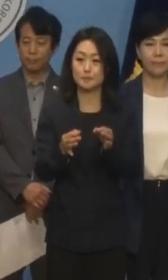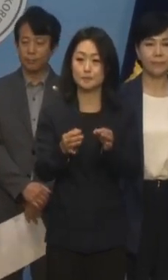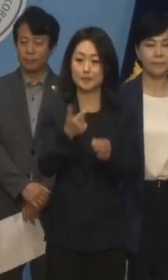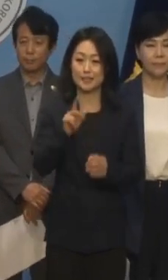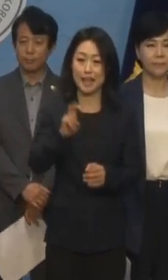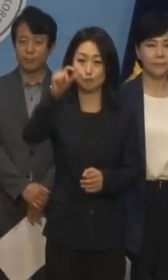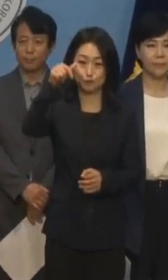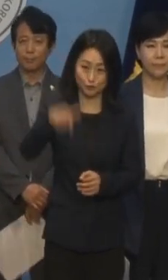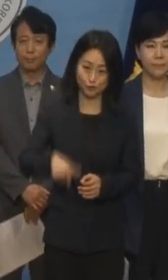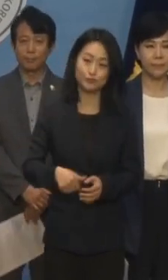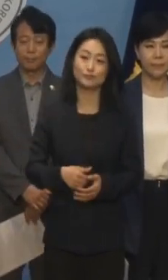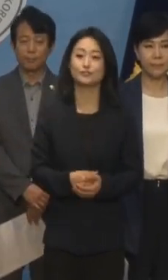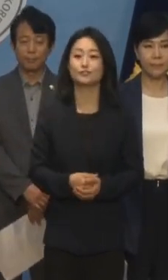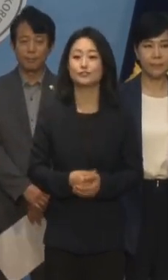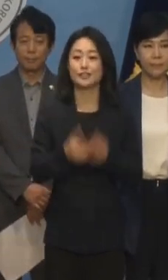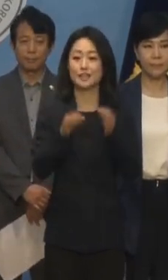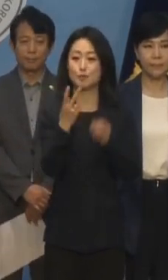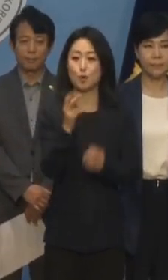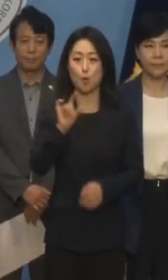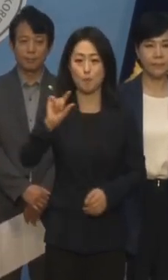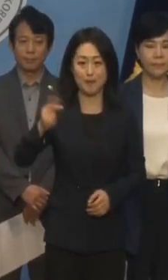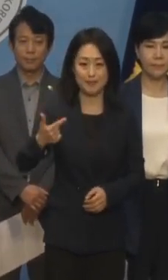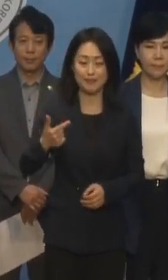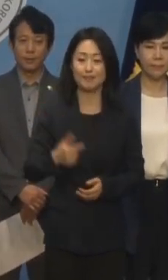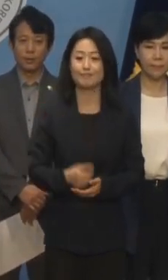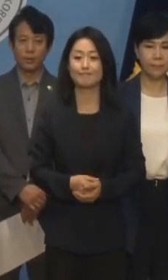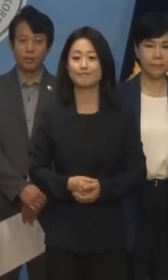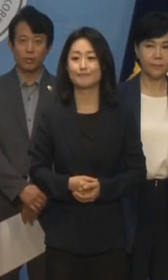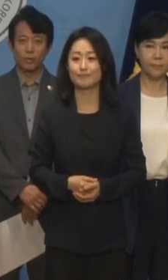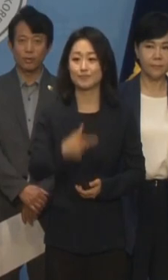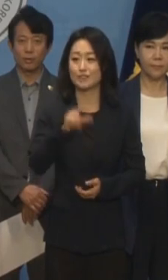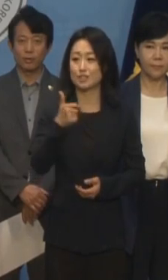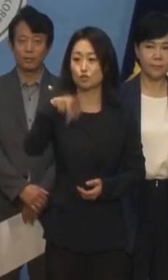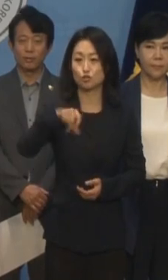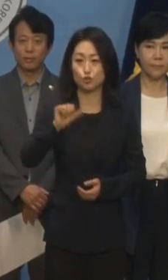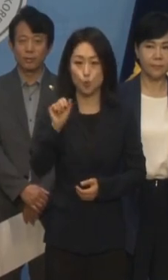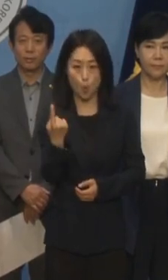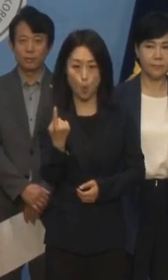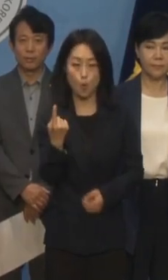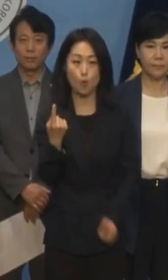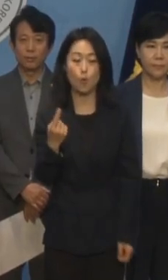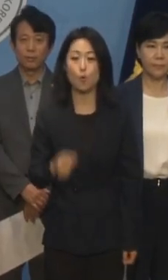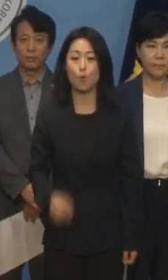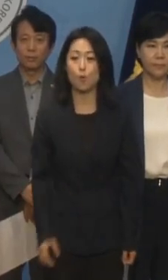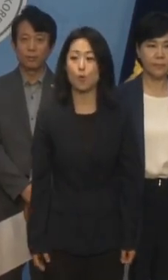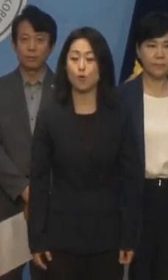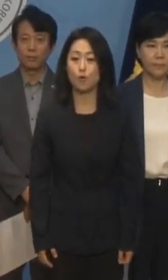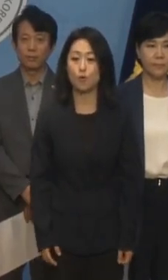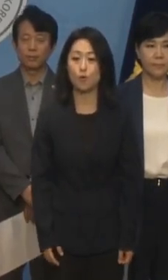김남근 위원님 오셨습니다. 김용만 위원님 오셨습니다. 손준호 위원님 오셨습니다.